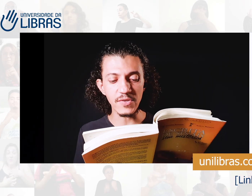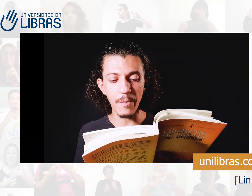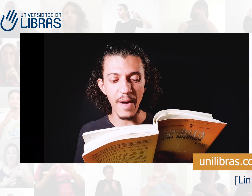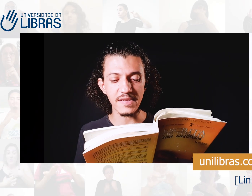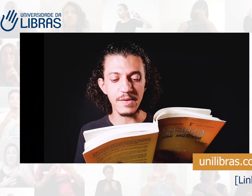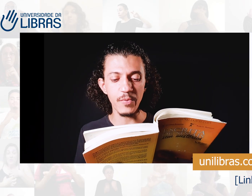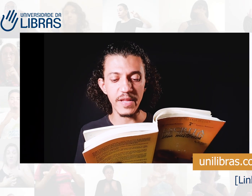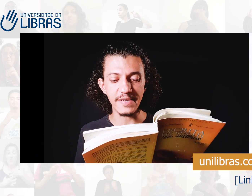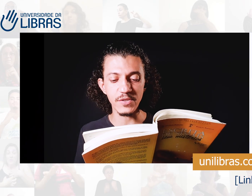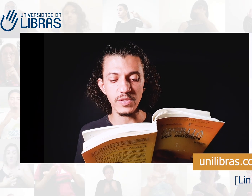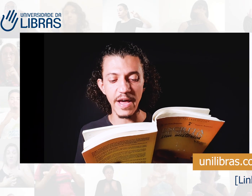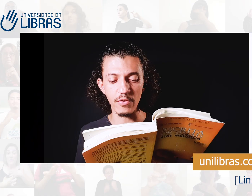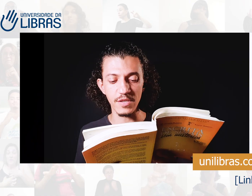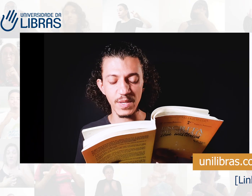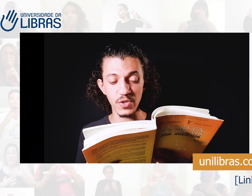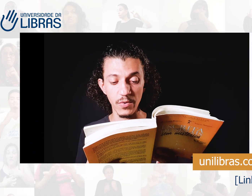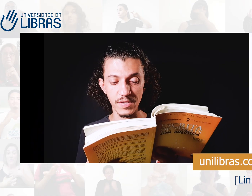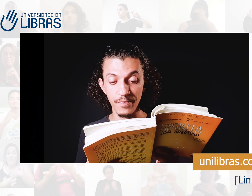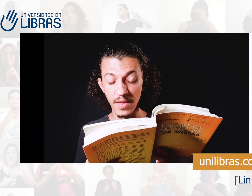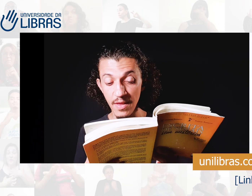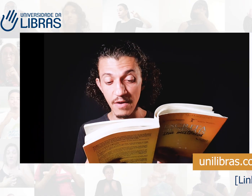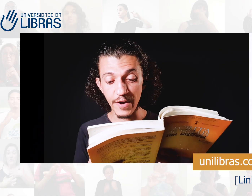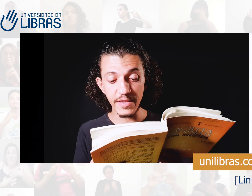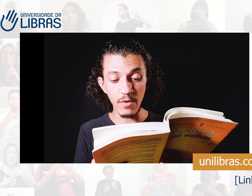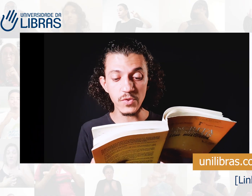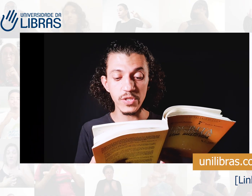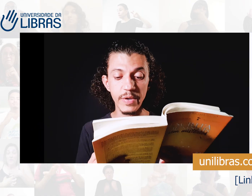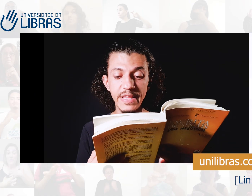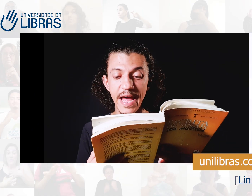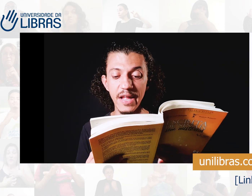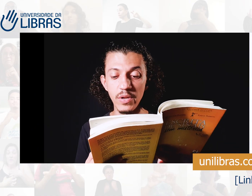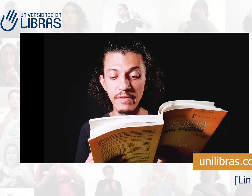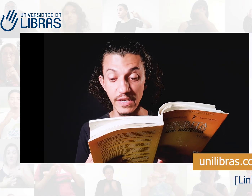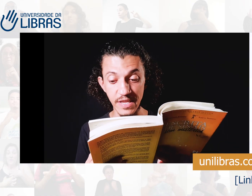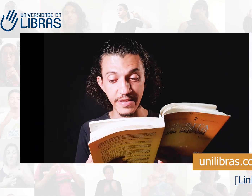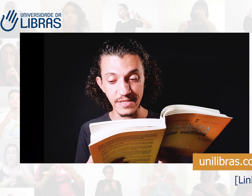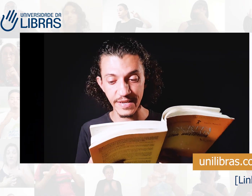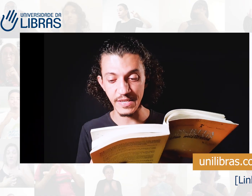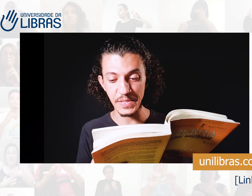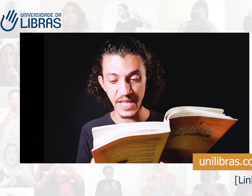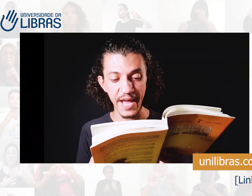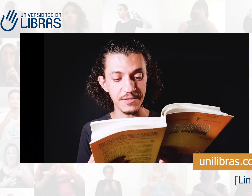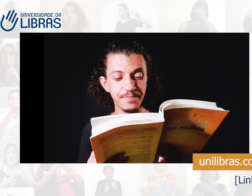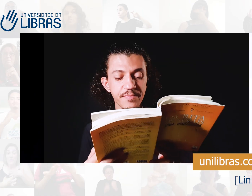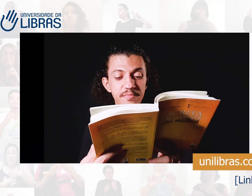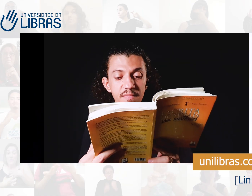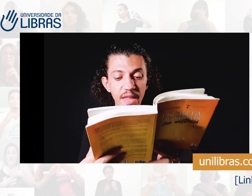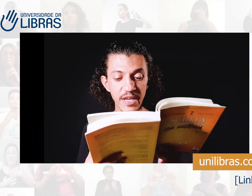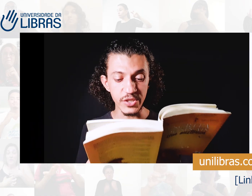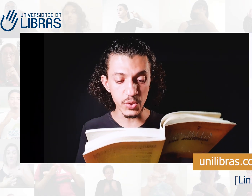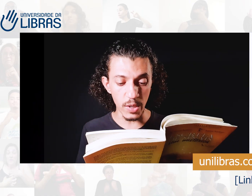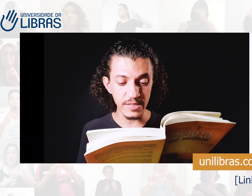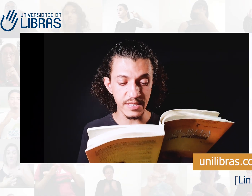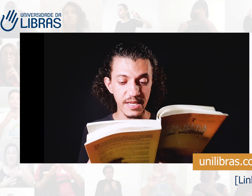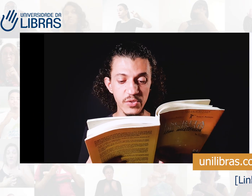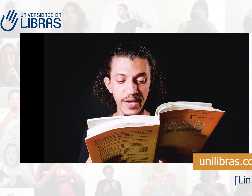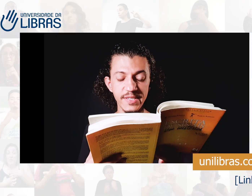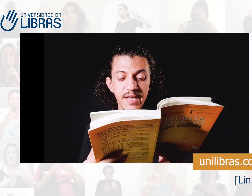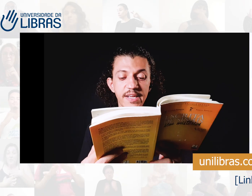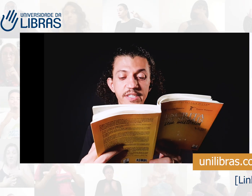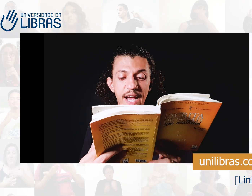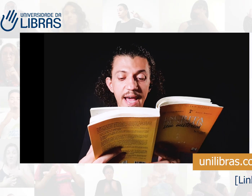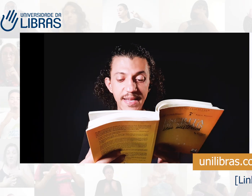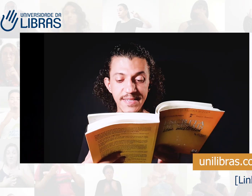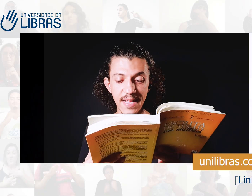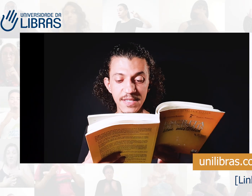método passo a passo que pudesse ajudar outras pessoas. Foi então que surgiu a ideia do livro Escrita de Sinais e Mistérios e de todas as